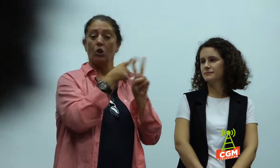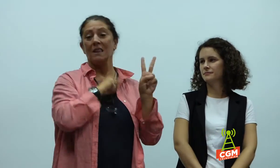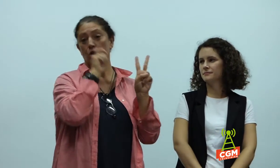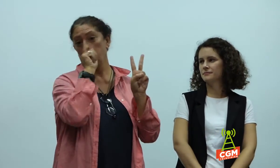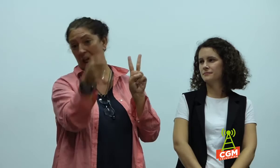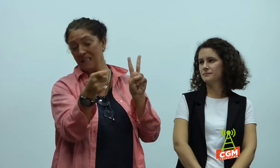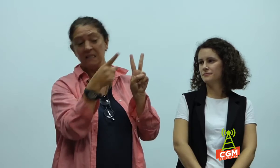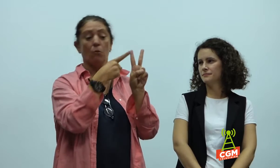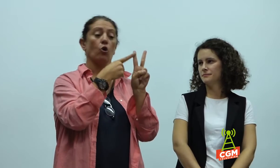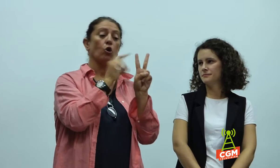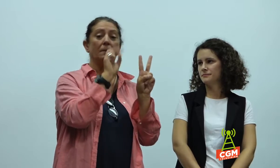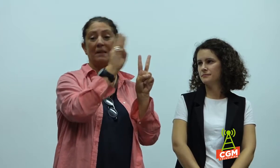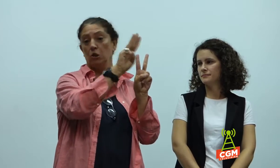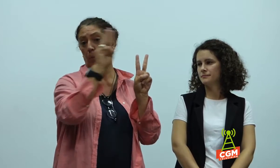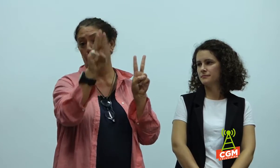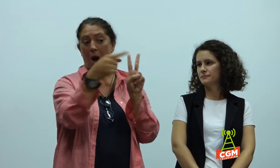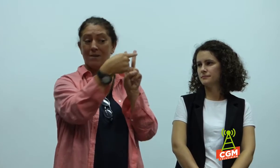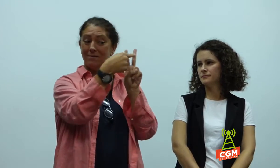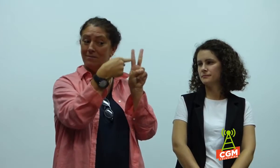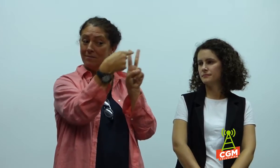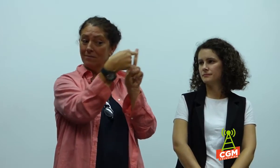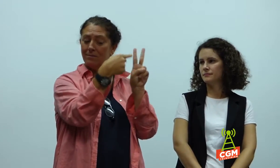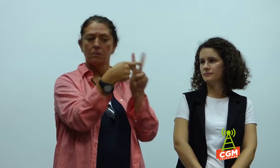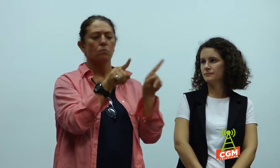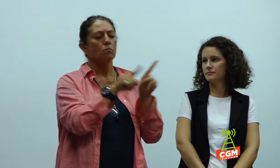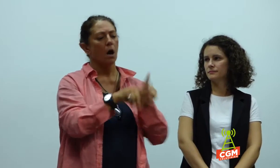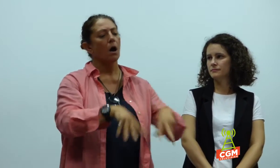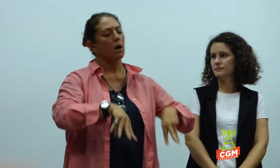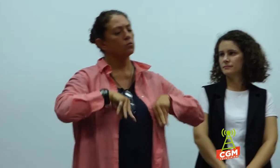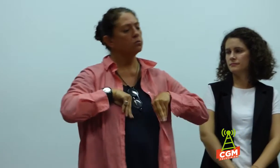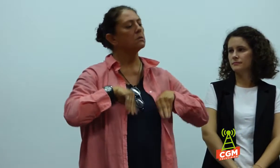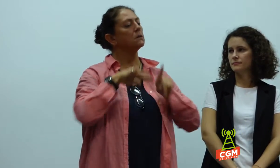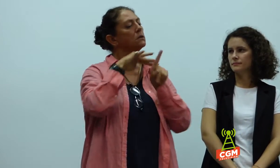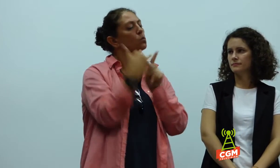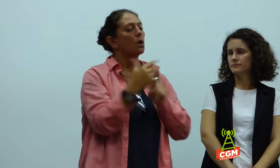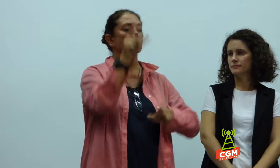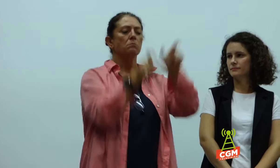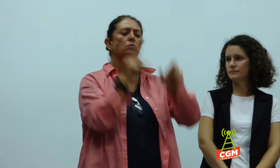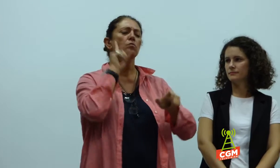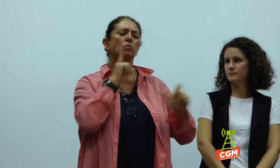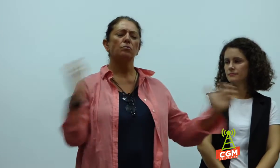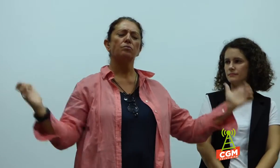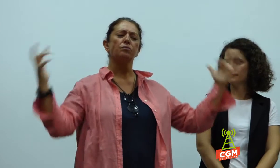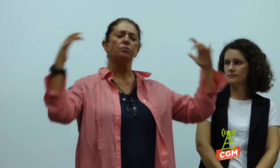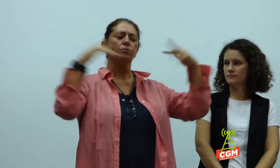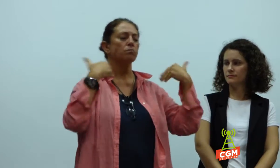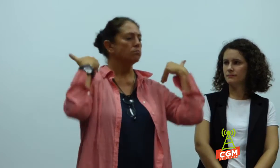dentro del Parlamento, los partidos políticos, el PSOE, el PP, etcétera, puedan asumir que las personas